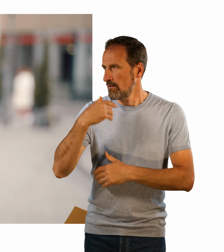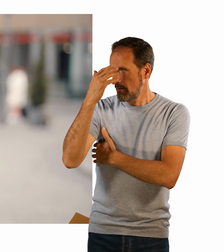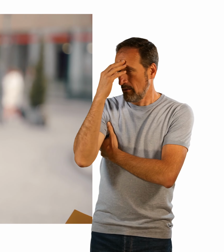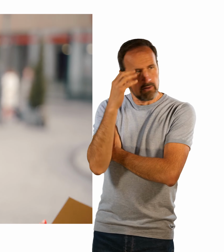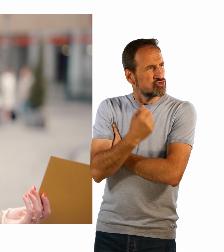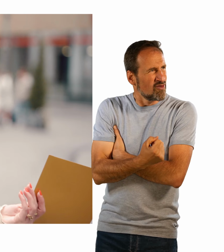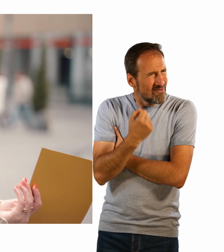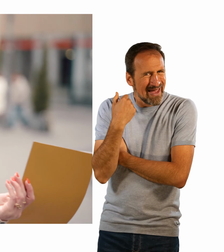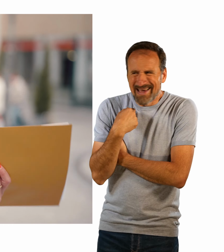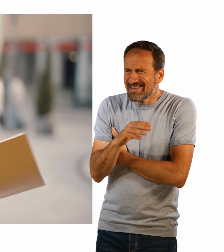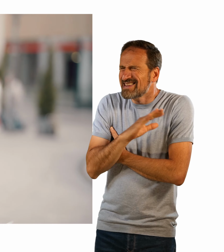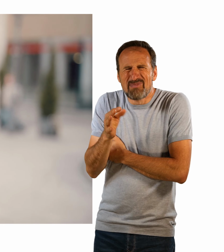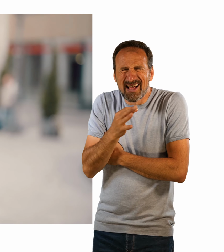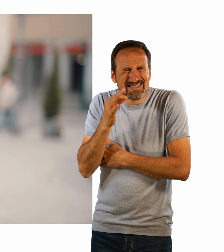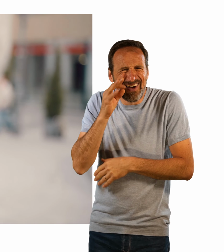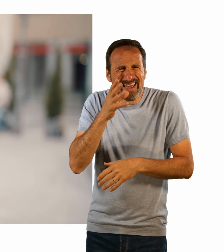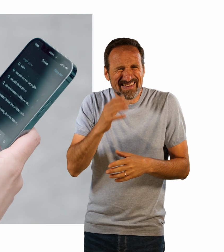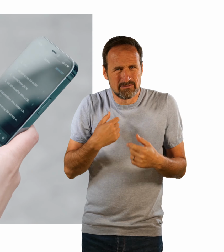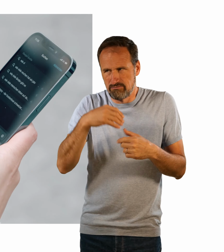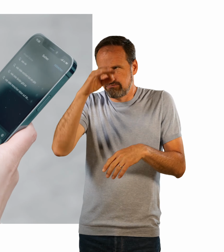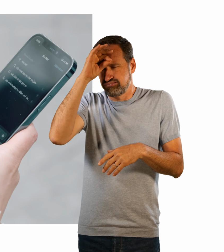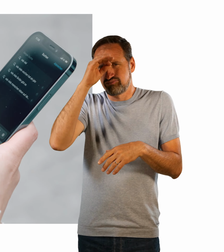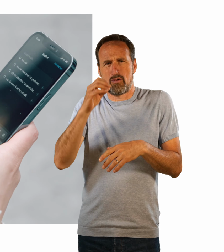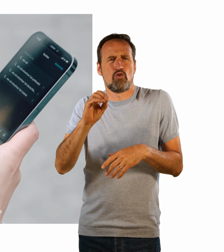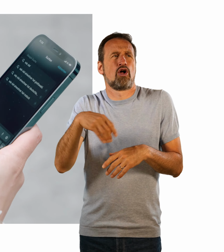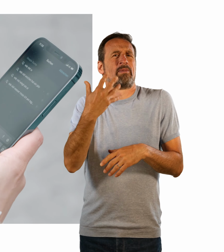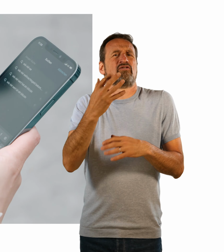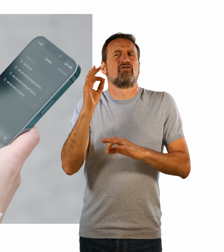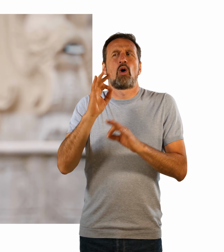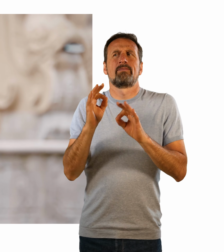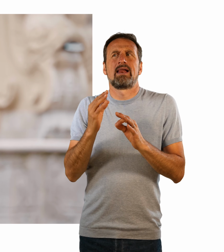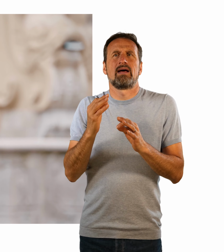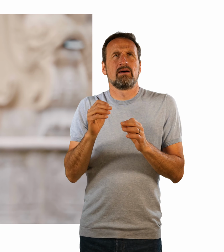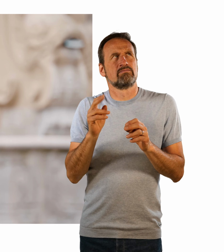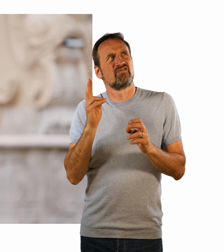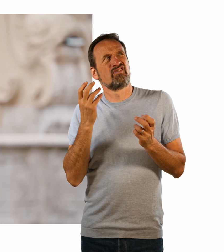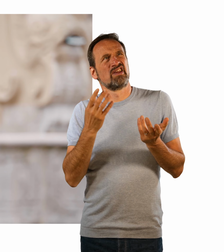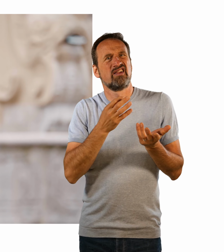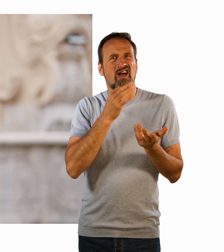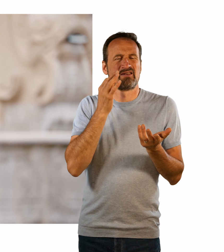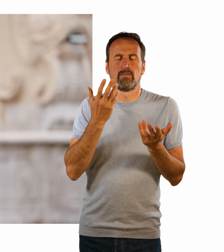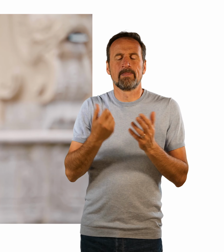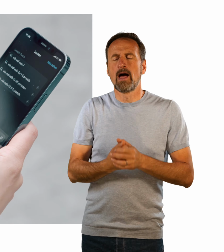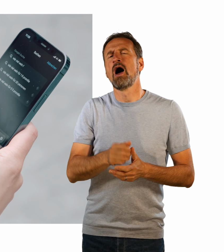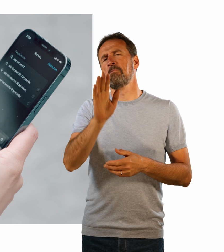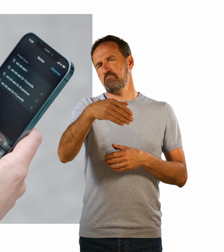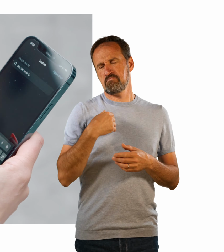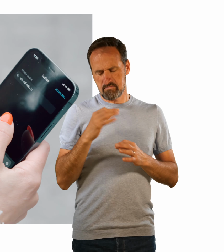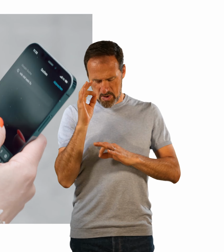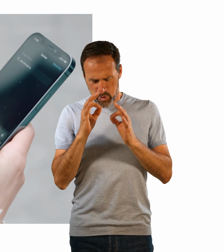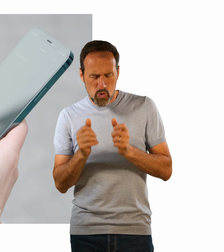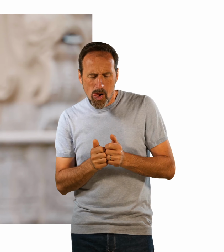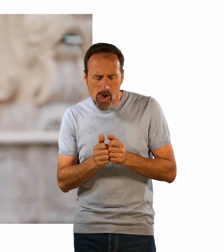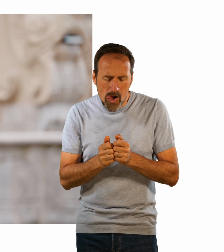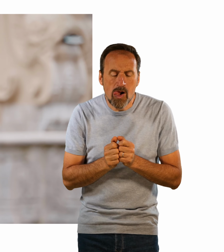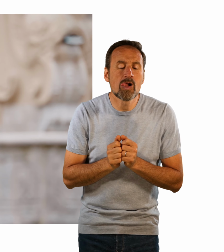nicht, wie viel Wein 0,5 sein könnten. Wie viel Wein? Natürlich denkt man gleich, man kann ja googeln. Ach guck mal, da kommt